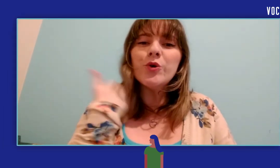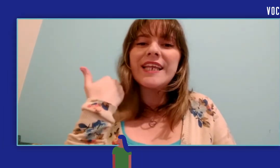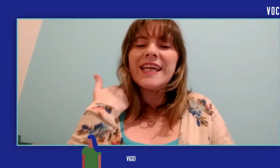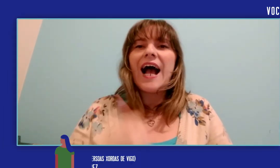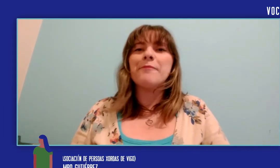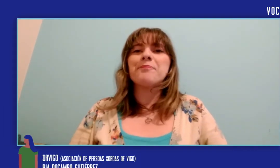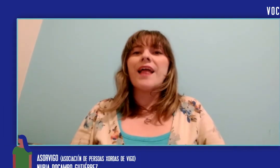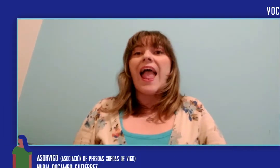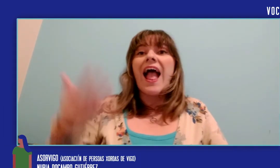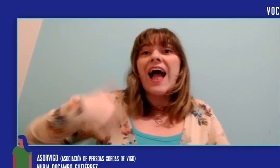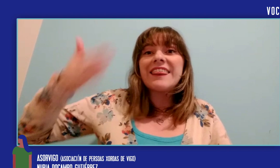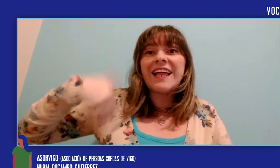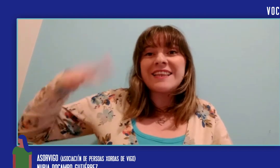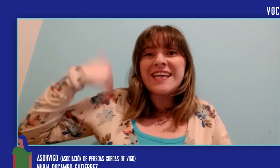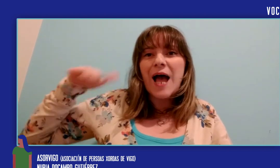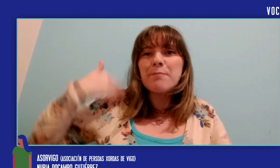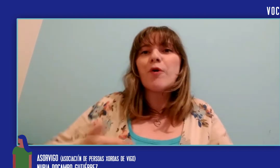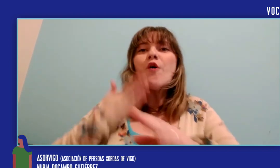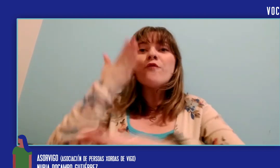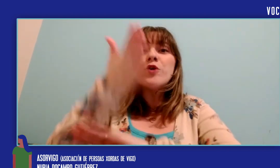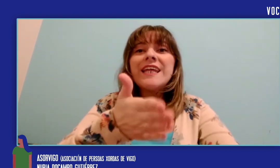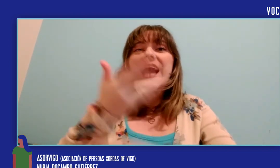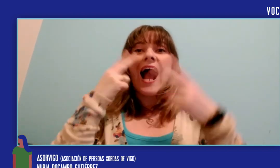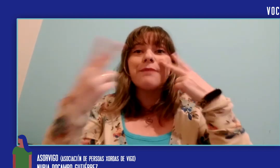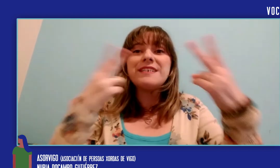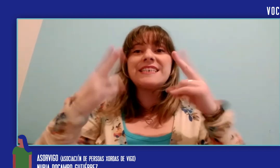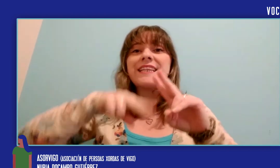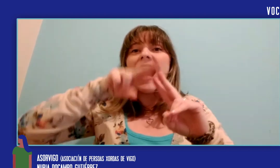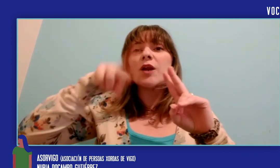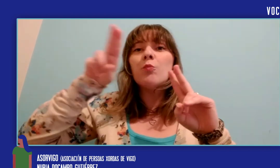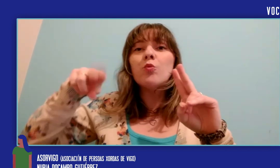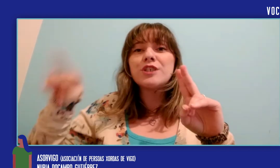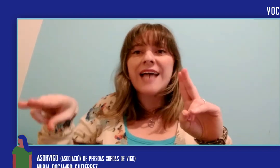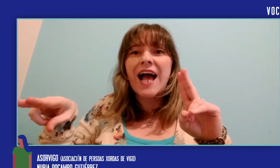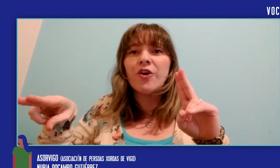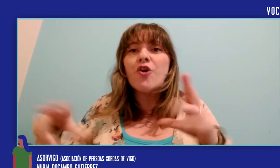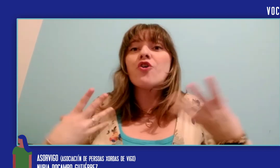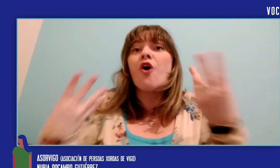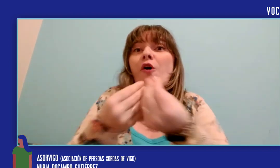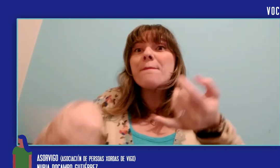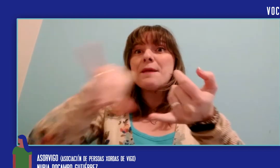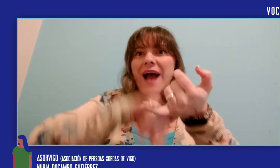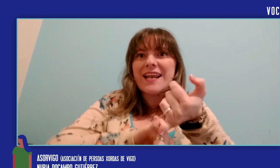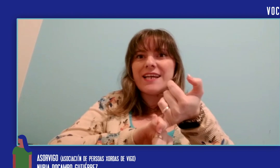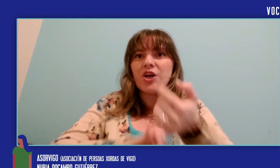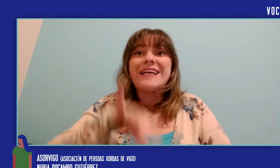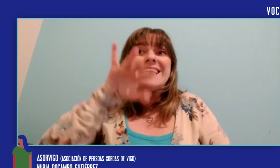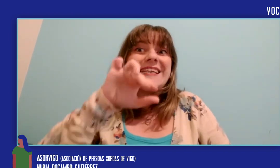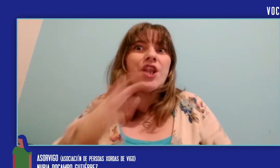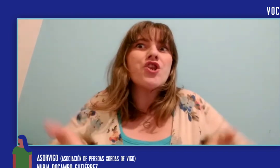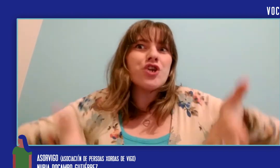Soy Nuria. Hace tiempo fui a visitar museo con mi